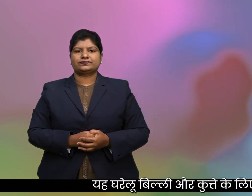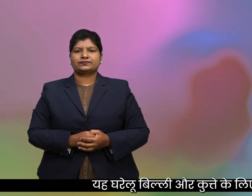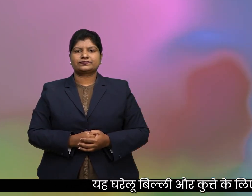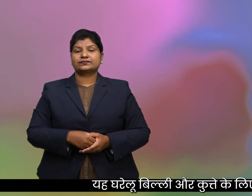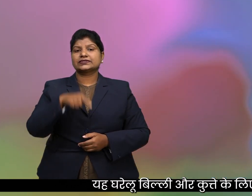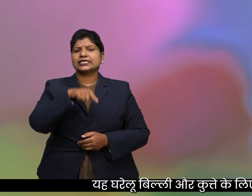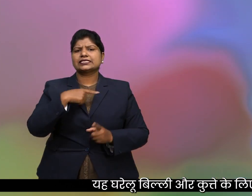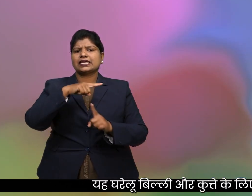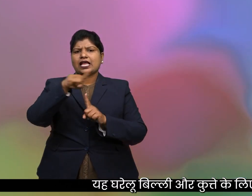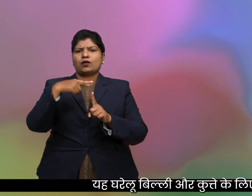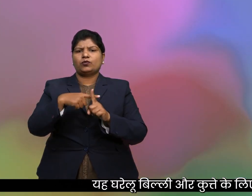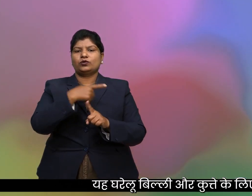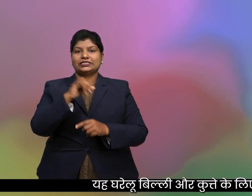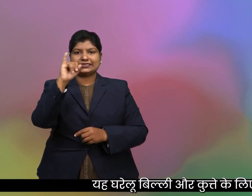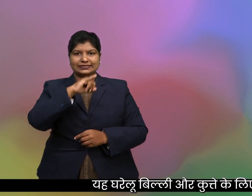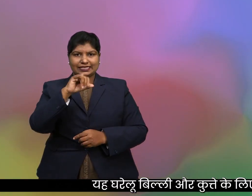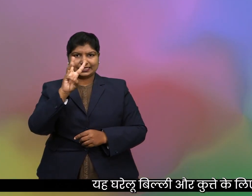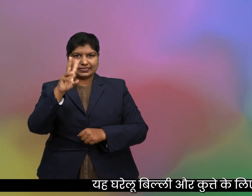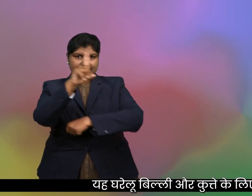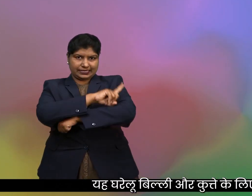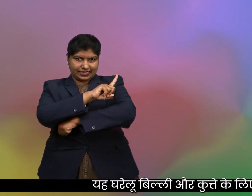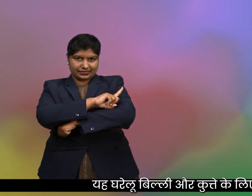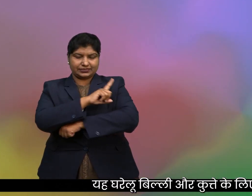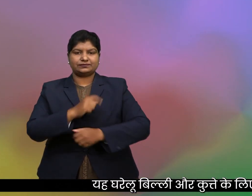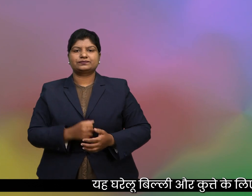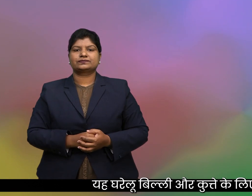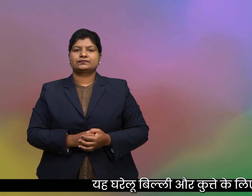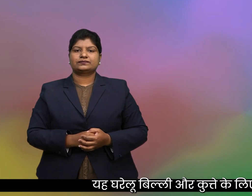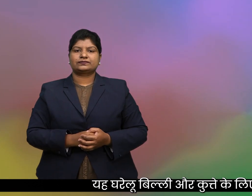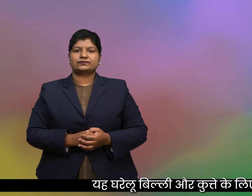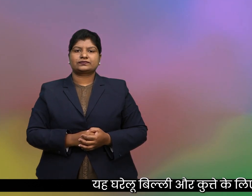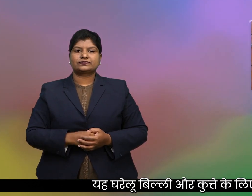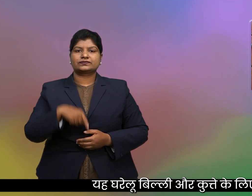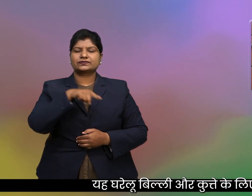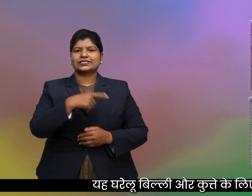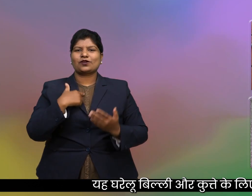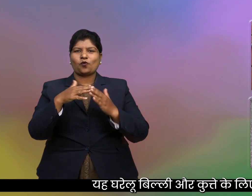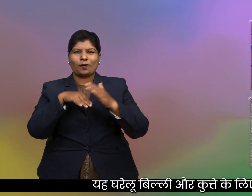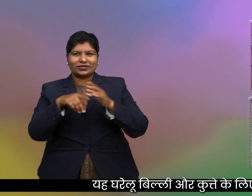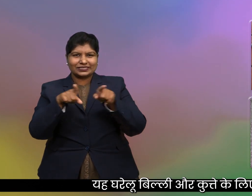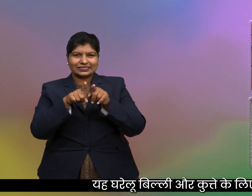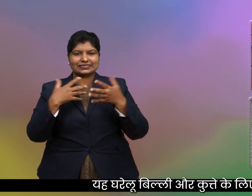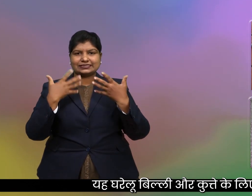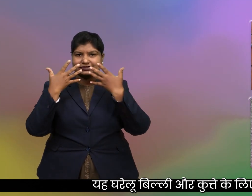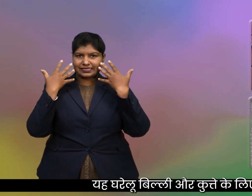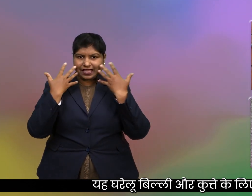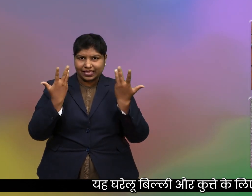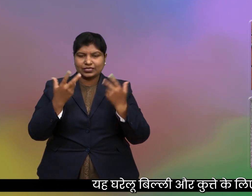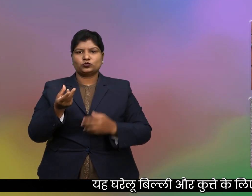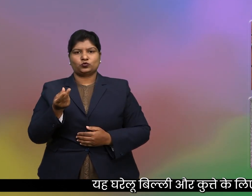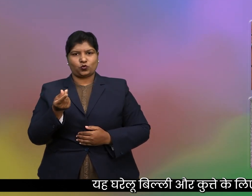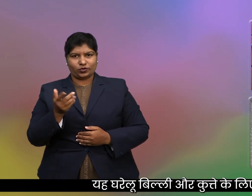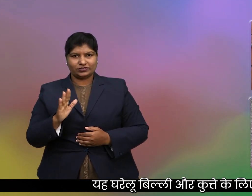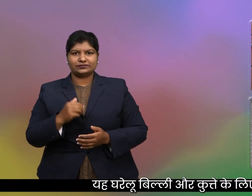यह घरेलू बिल्ली और कुत्ते के लिए लगभग 63 दिन,